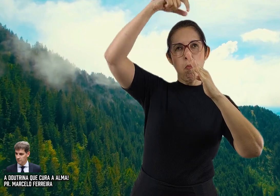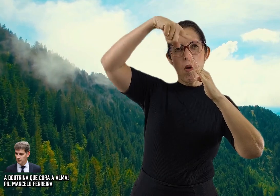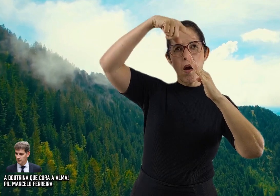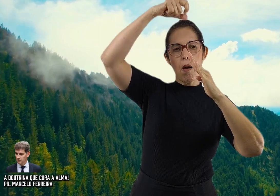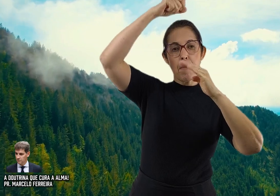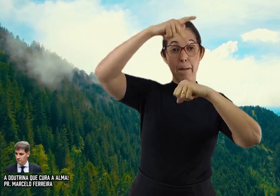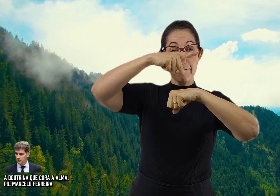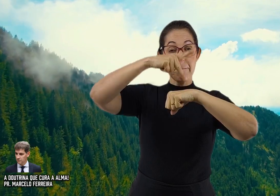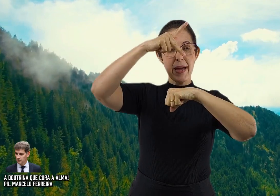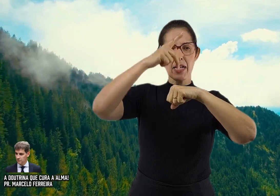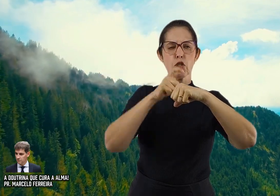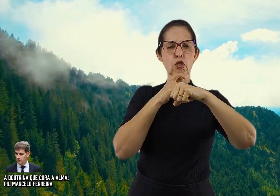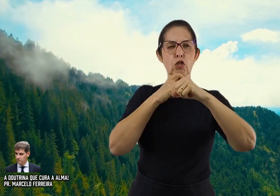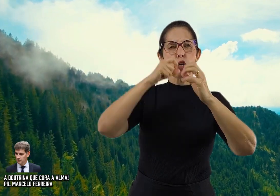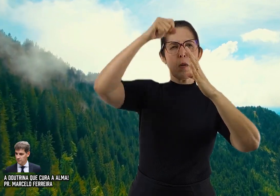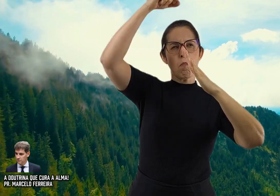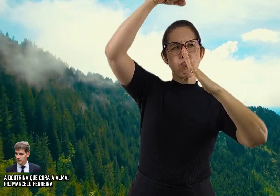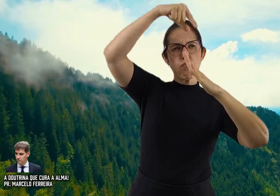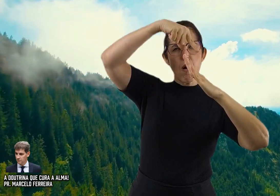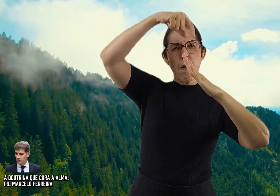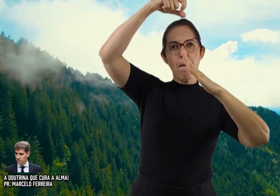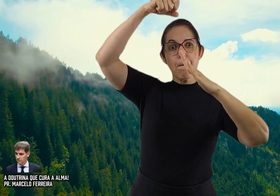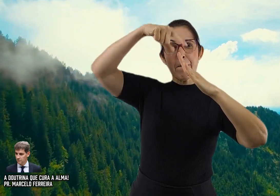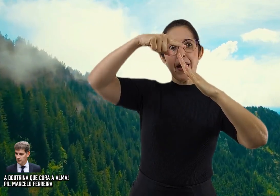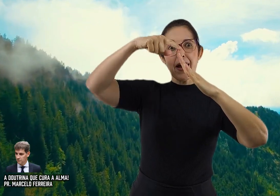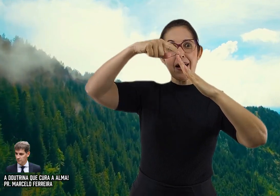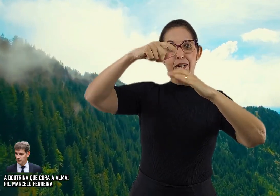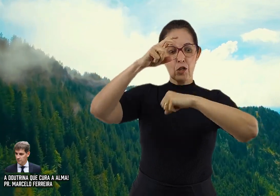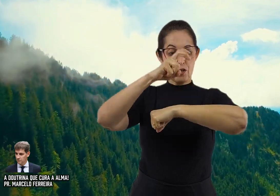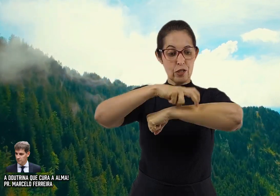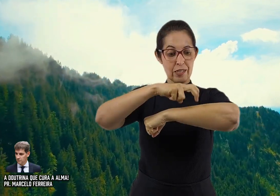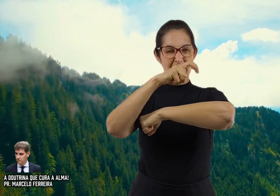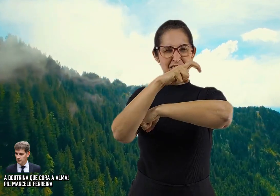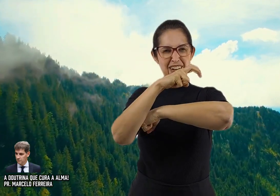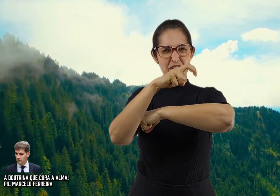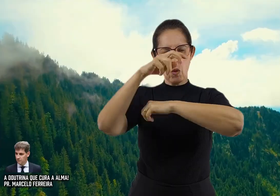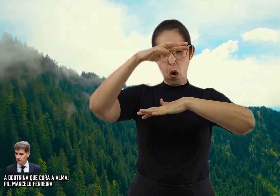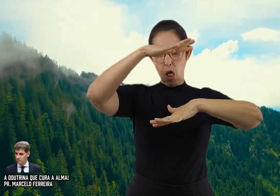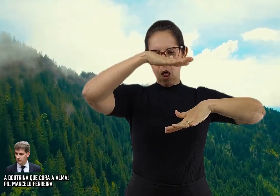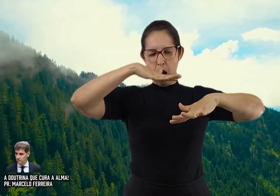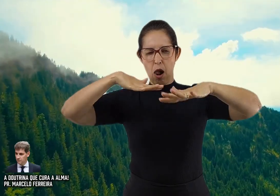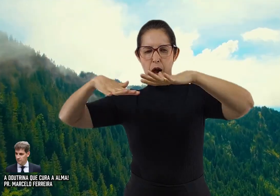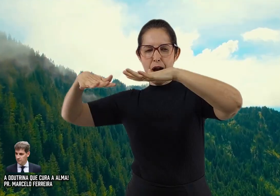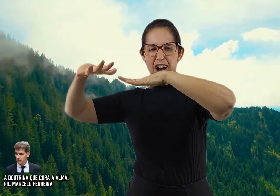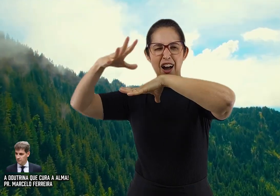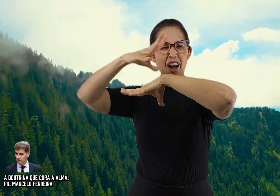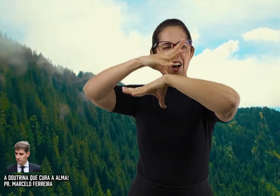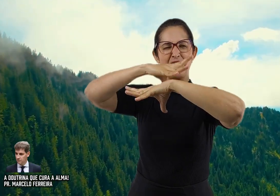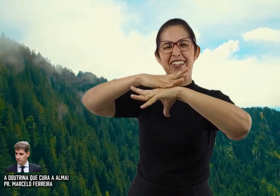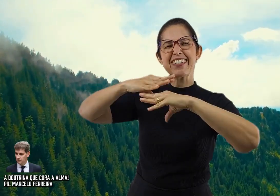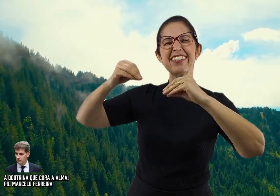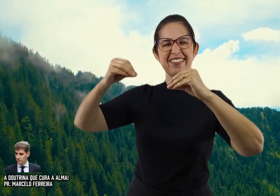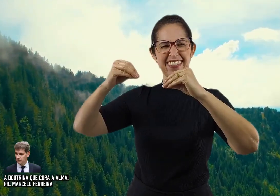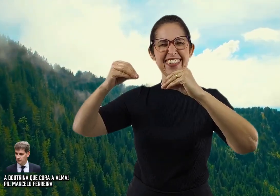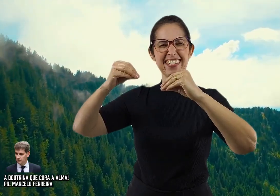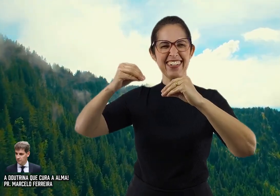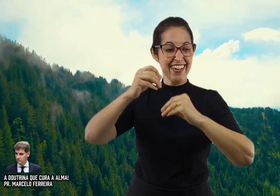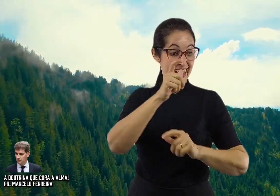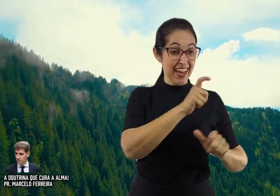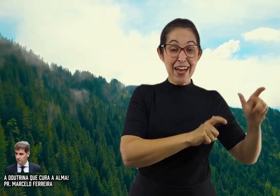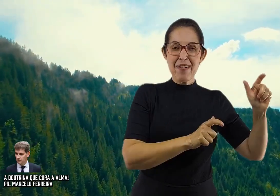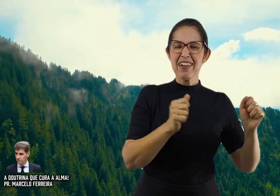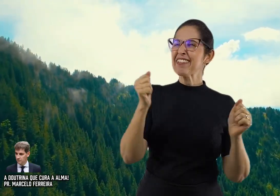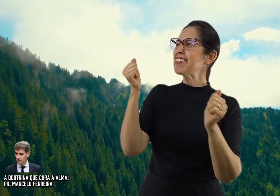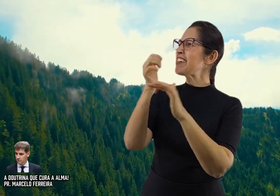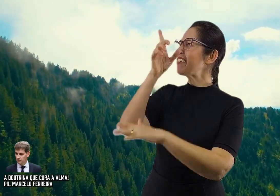desviou a nuvem de gafanhoto, e aquelas mulheres nem convertidas, dando glória a Deus, e a glória do Senhor veio naquele lugar.